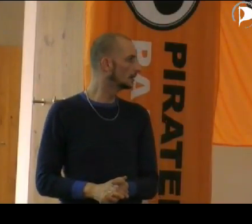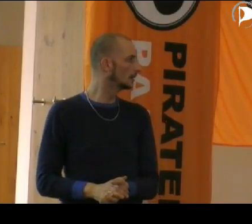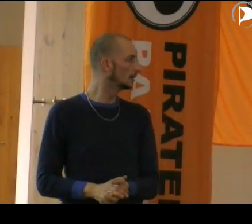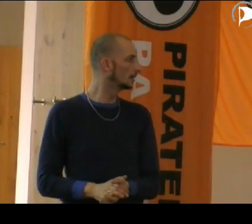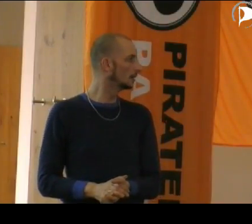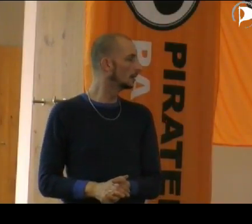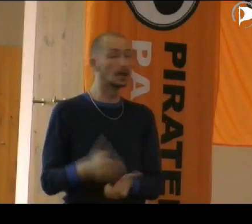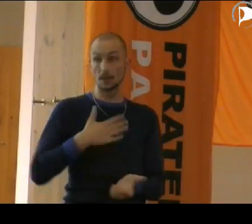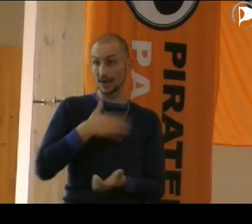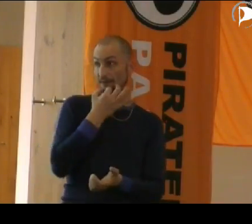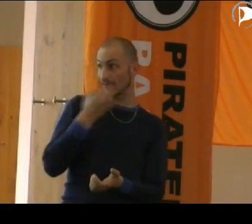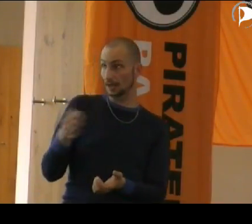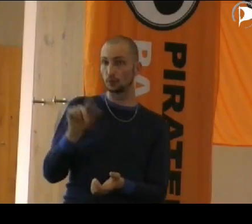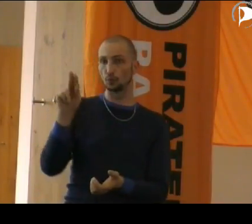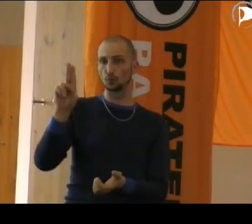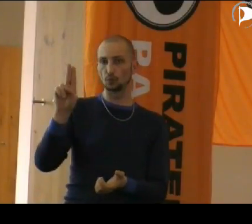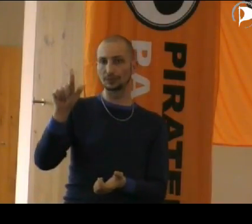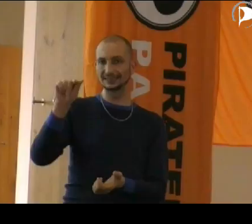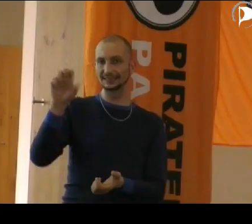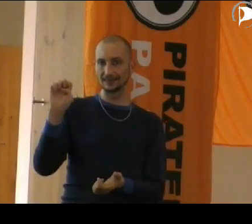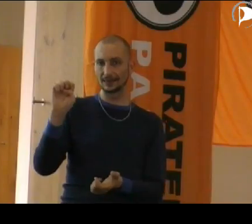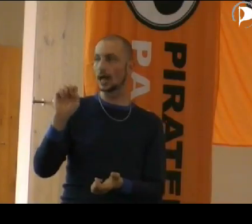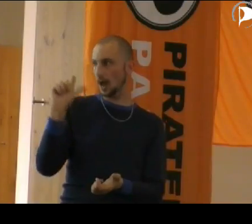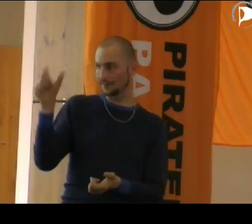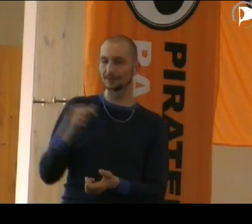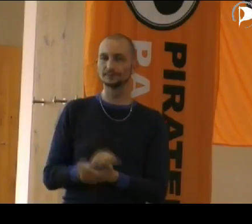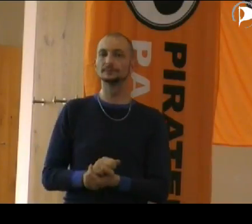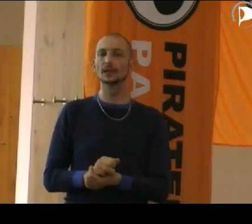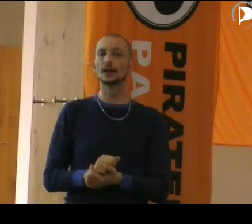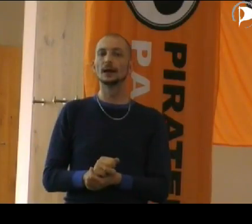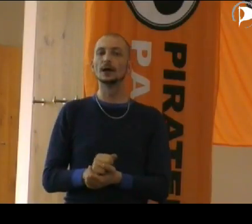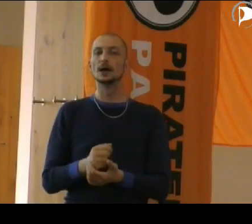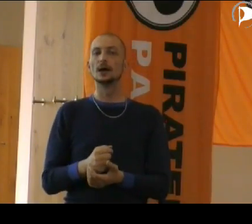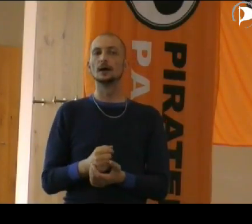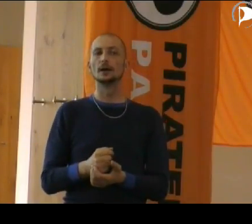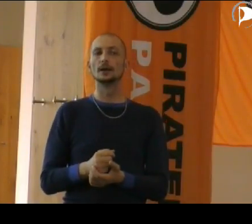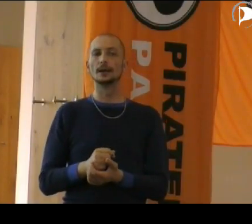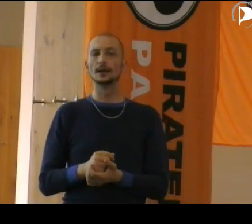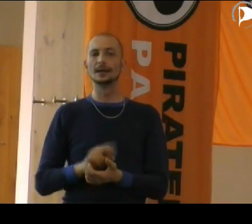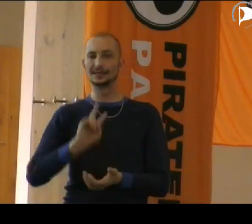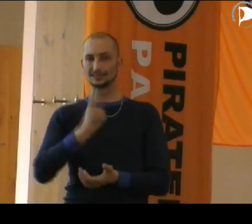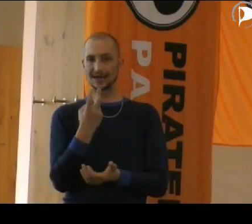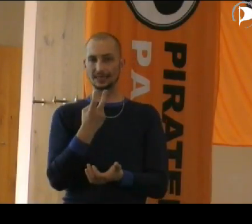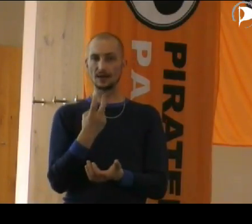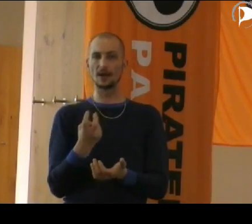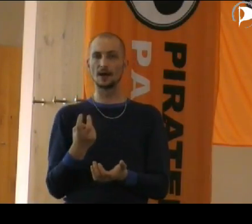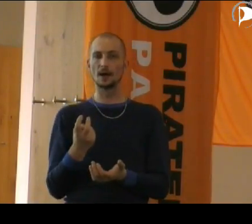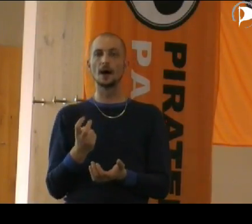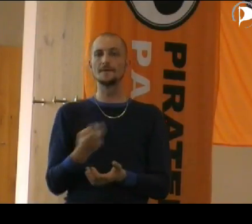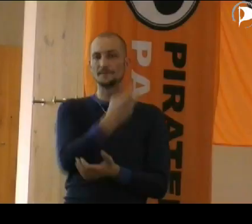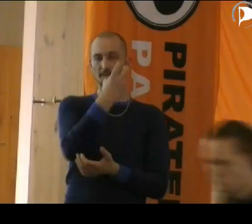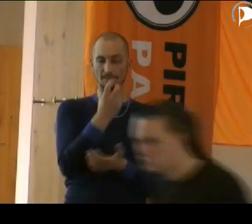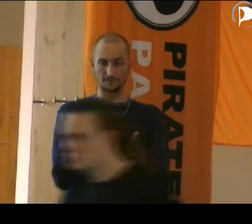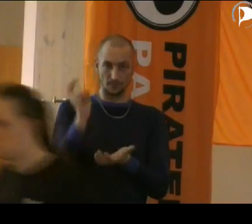meine frage wieder gute ja die stellvertretende vorsitzende wird vor allem nach innen glaubst du doch mal für die fähigkeit konflikte innerhalb